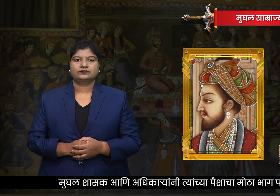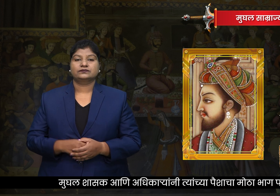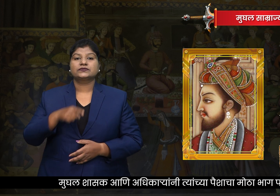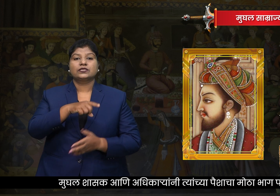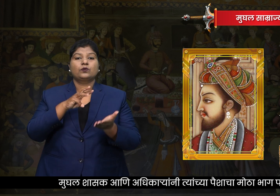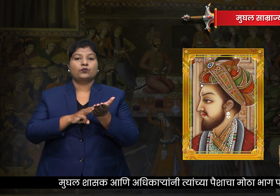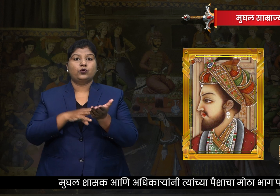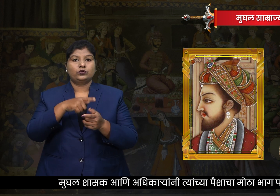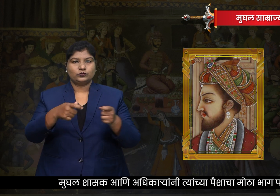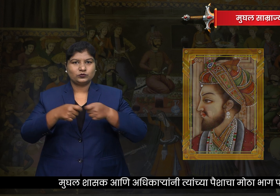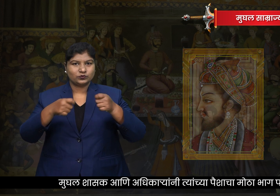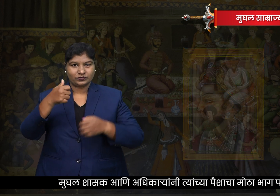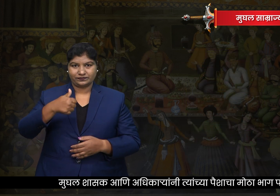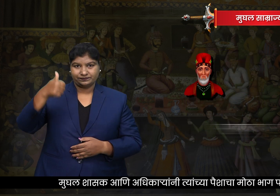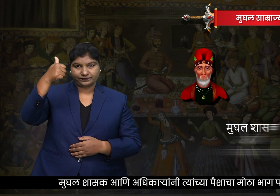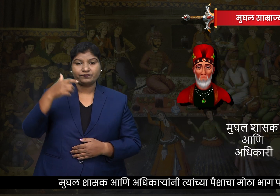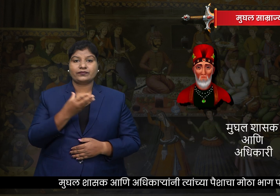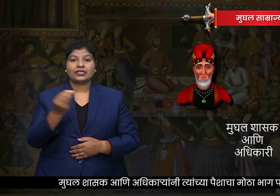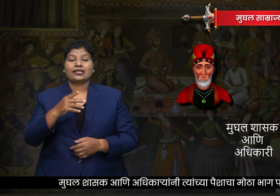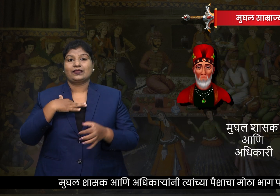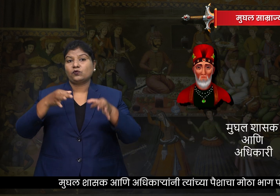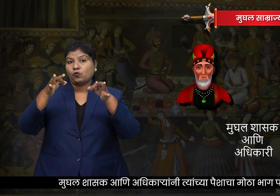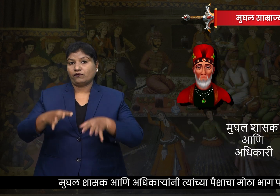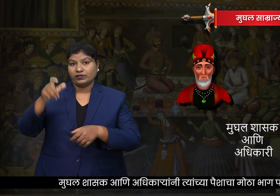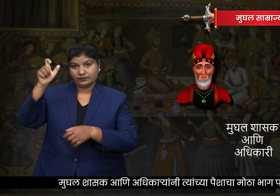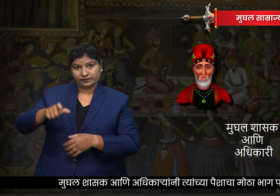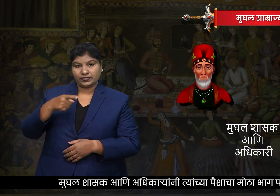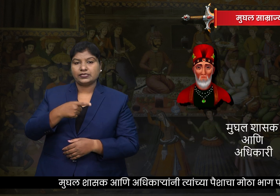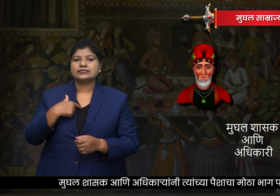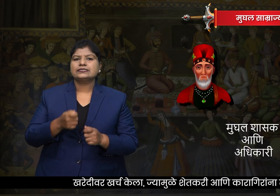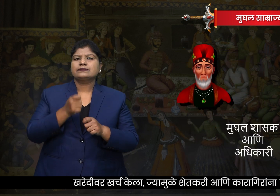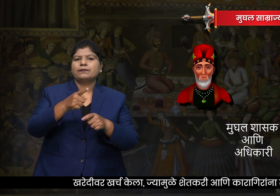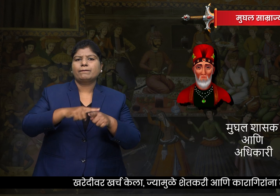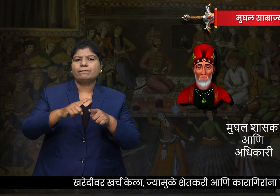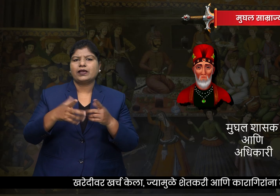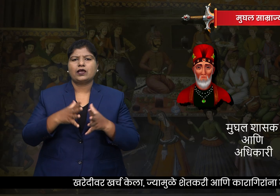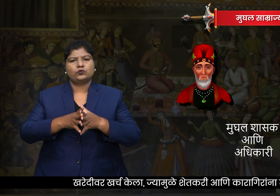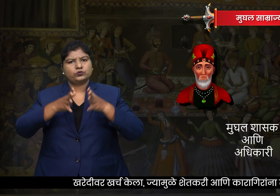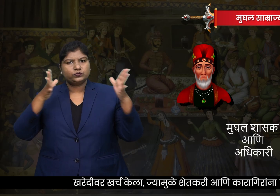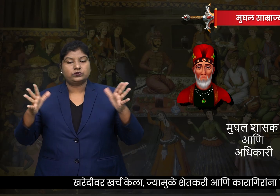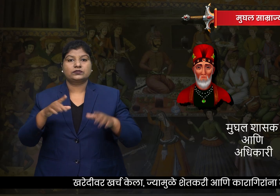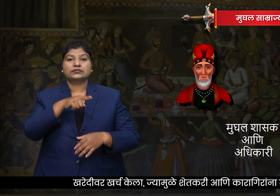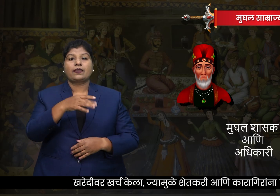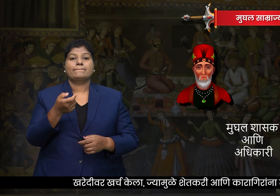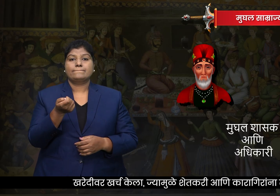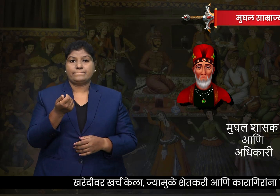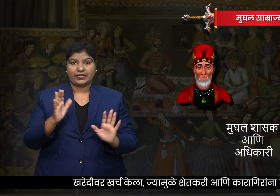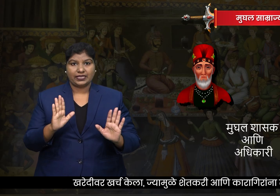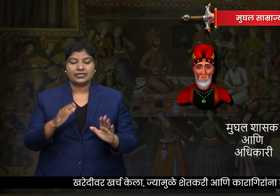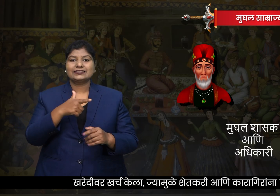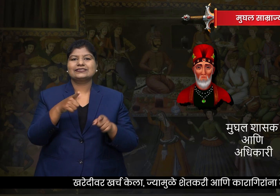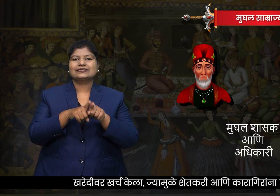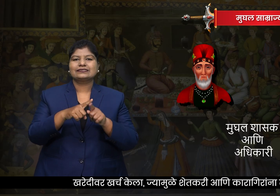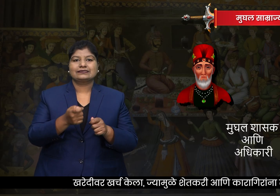मुघल शासक आणि अधिकाऱ्यांनी त्यांच्या पैशाचा मोठा भाग पगार आणि खरेदीवर खर्च केला, ज्यामुळे शेतकरी